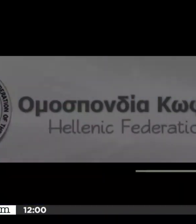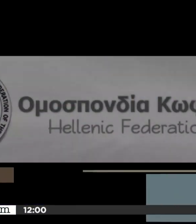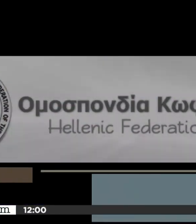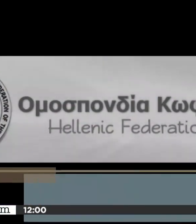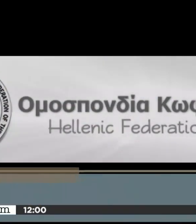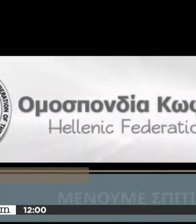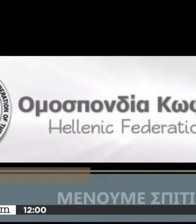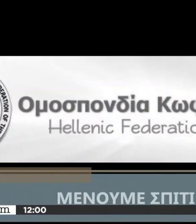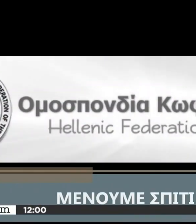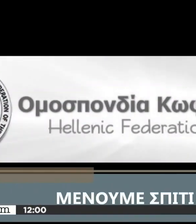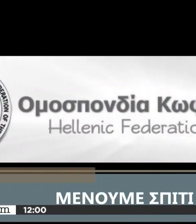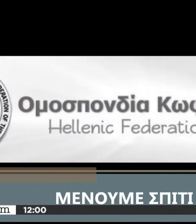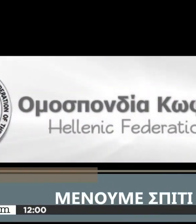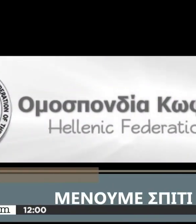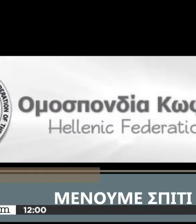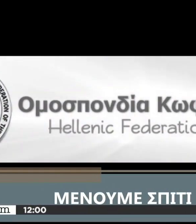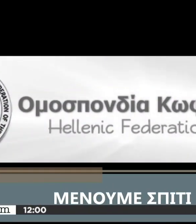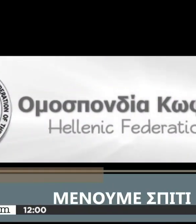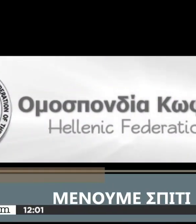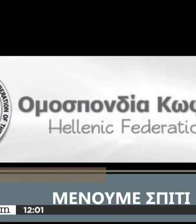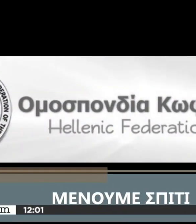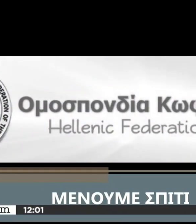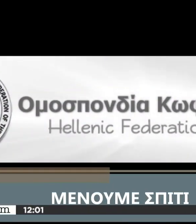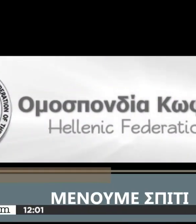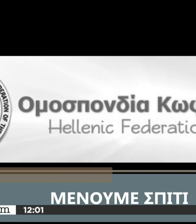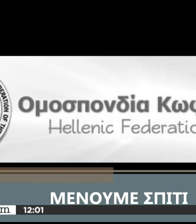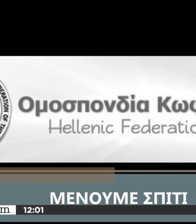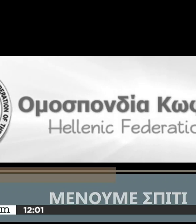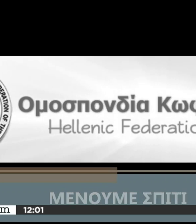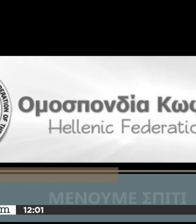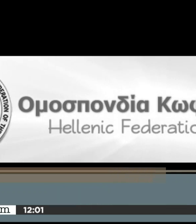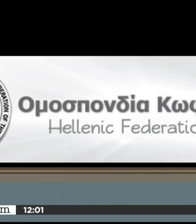paid my dues time after